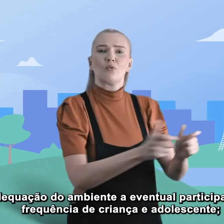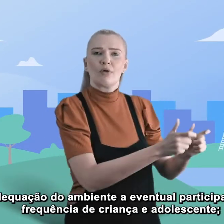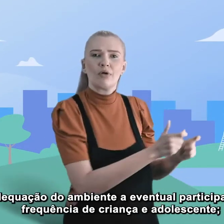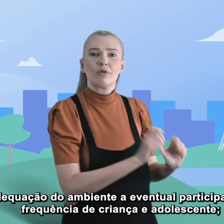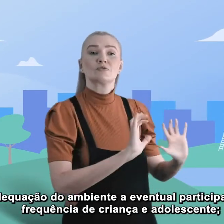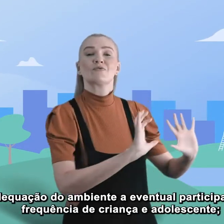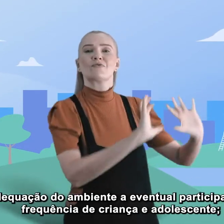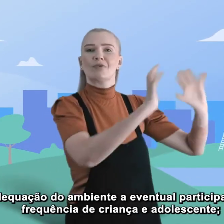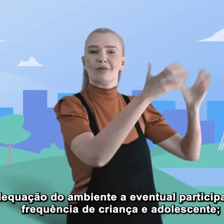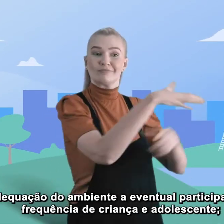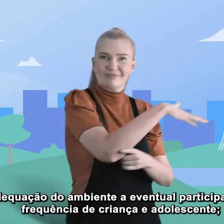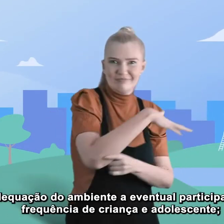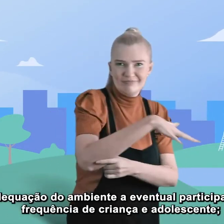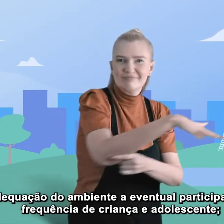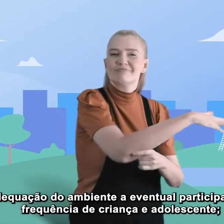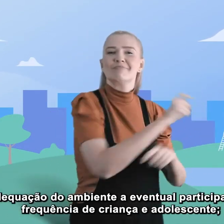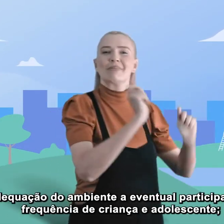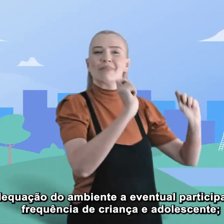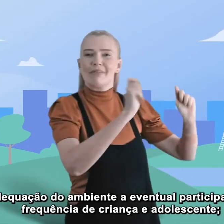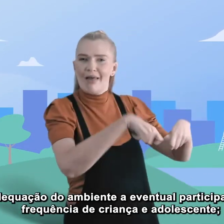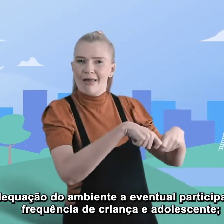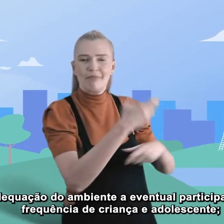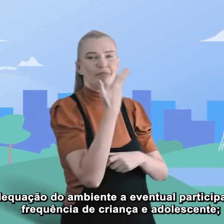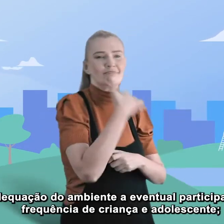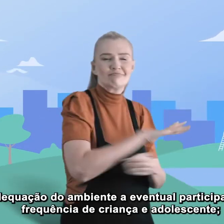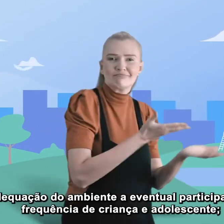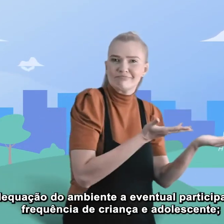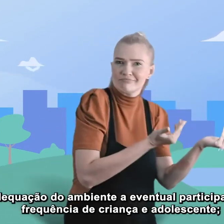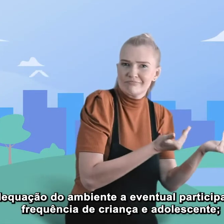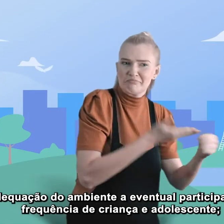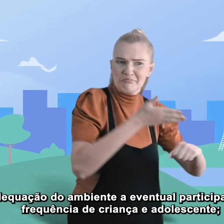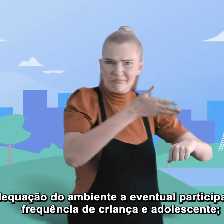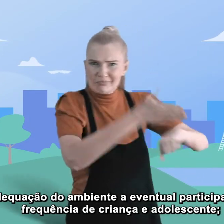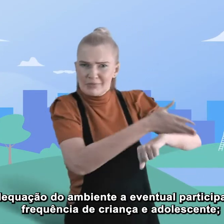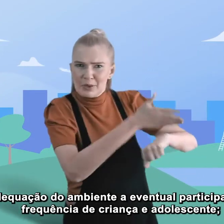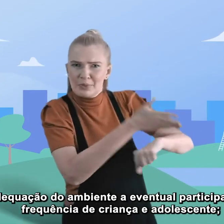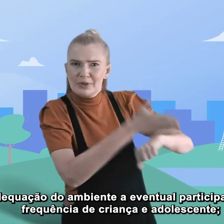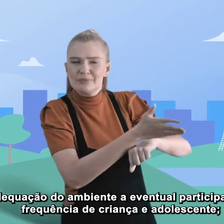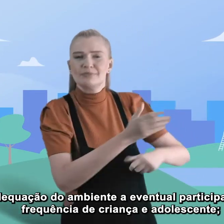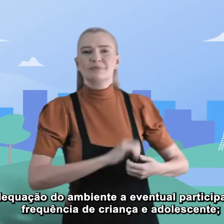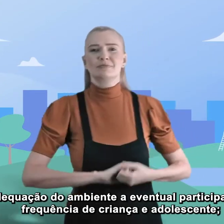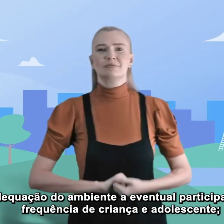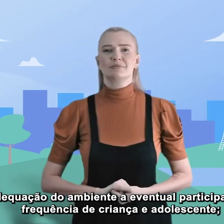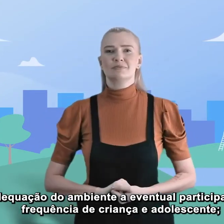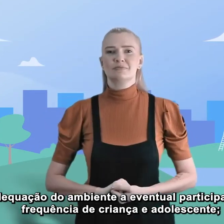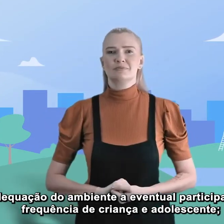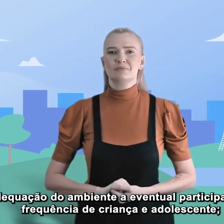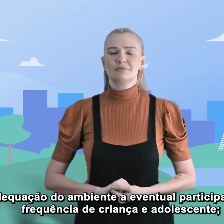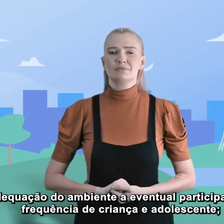A adequação do ambiente à eventual participação ou frequência de criança e